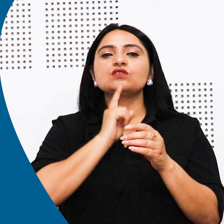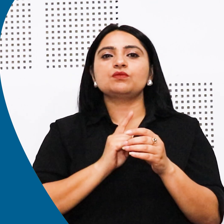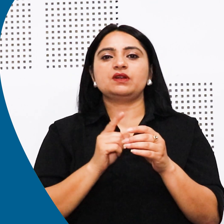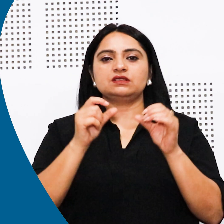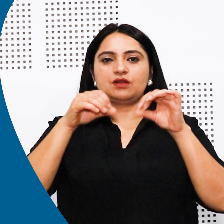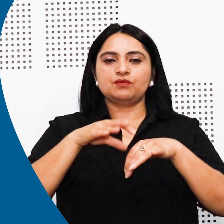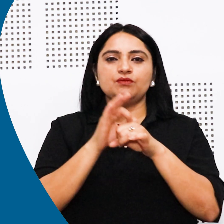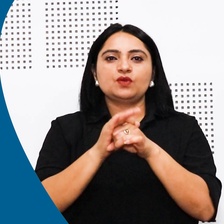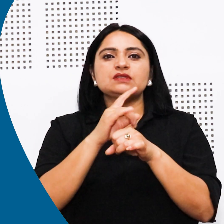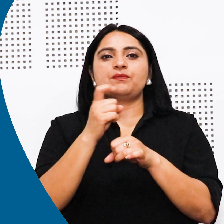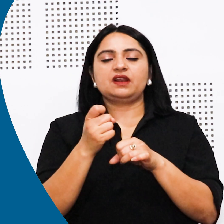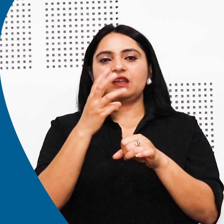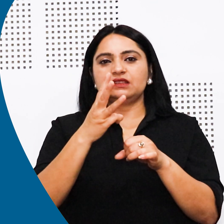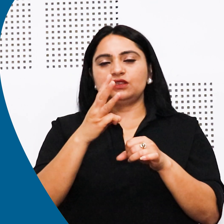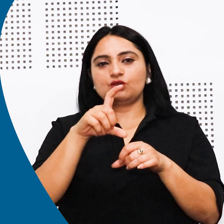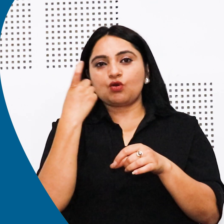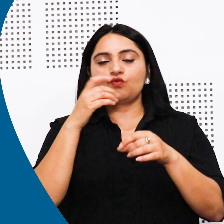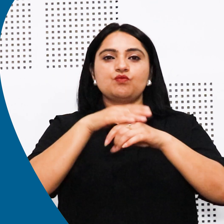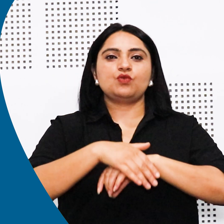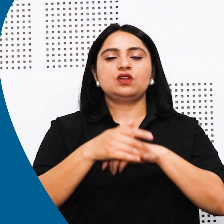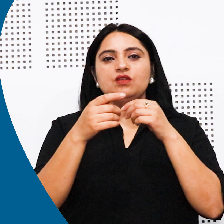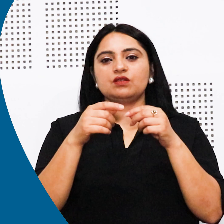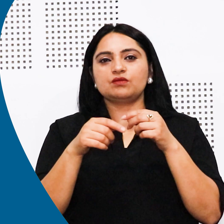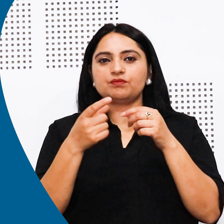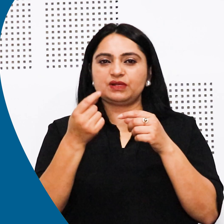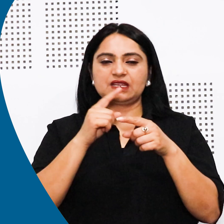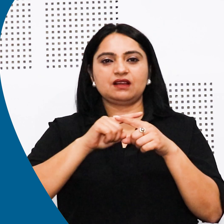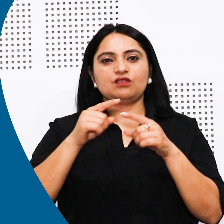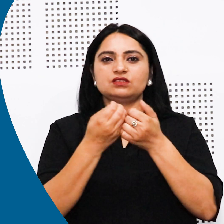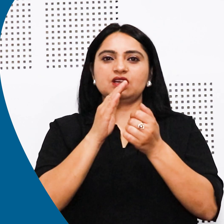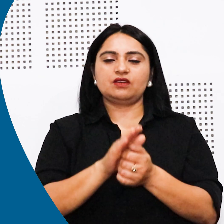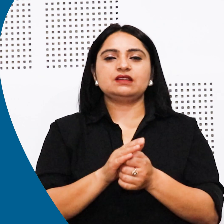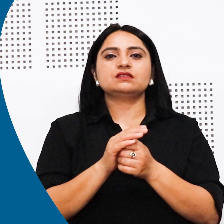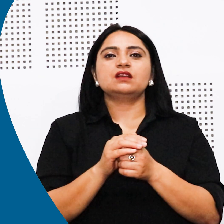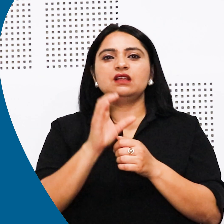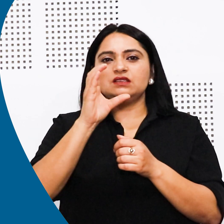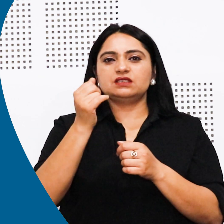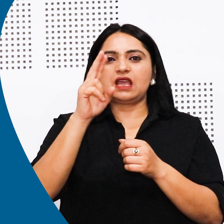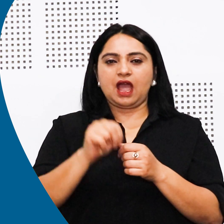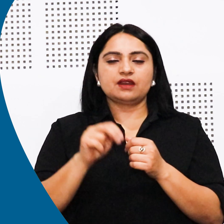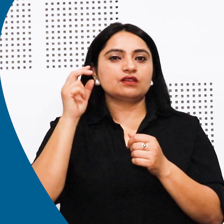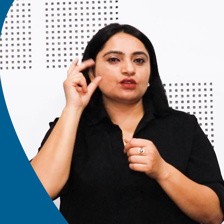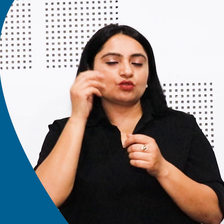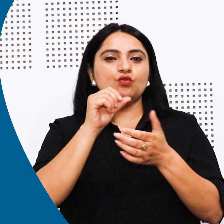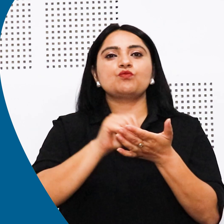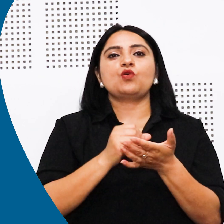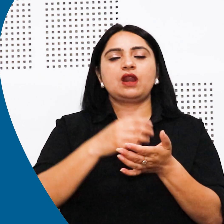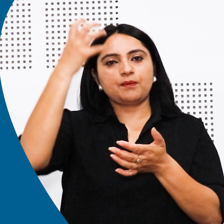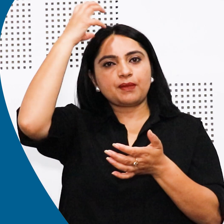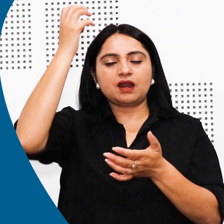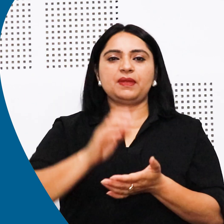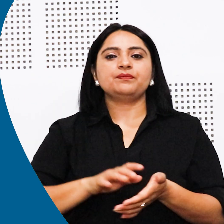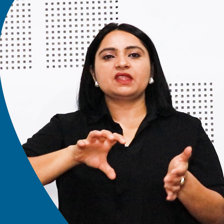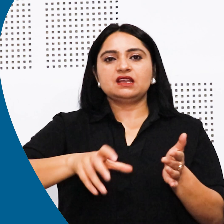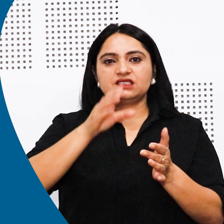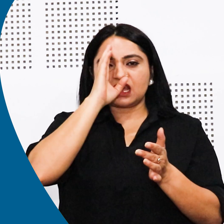विपद व्यवस्थापनका लागि 3 करोड बढी रकम खर्च गरेको छ। विजय कुमार बौडेल, CIN रेडियो मदन पोखरा पाल्पा।